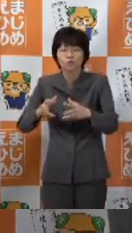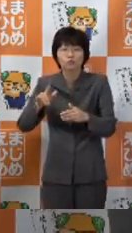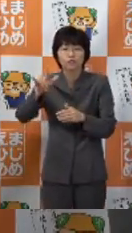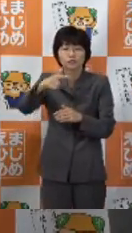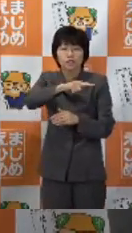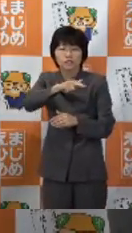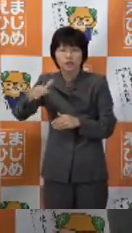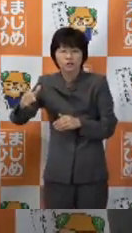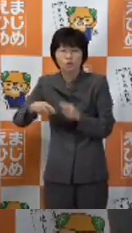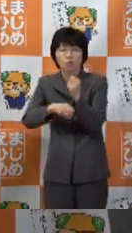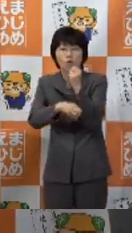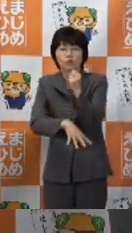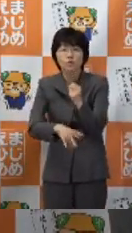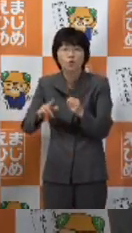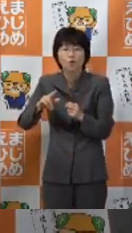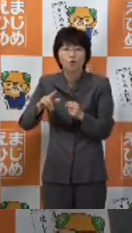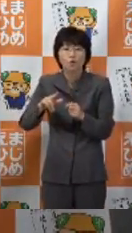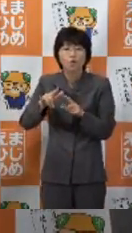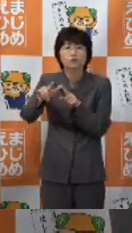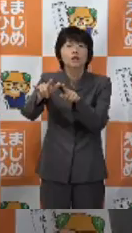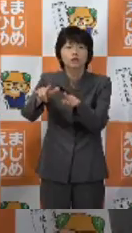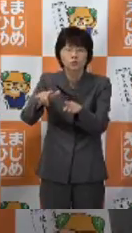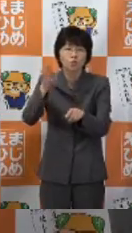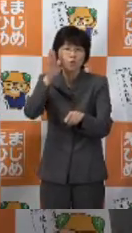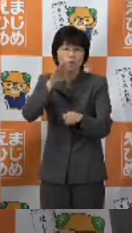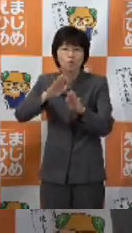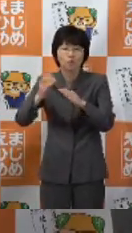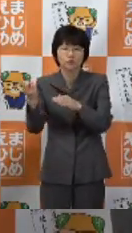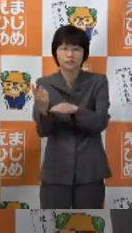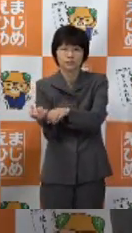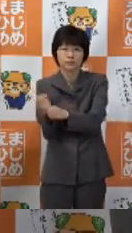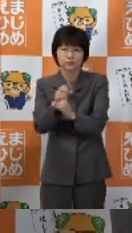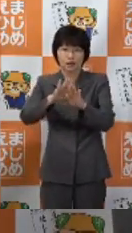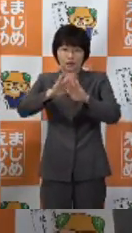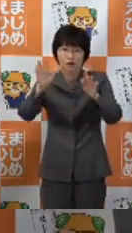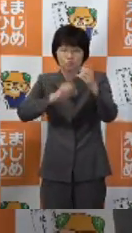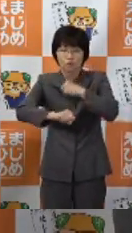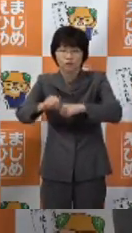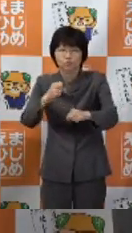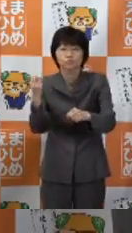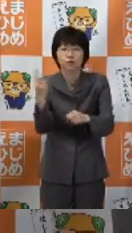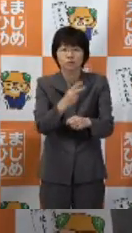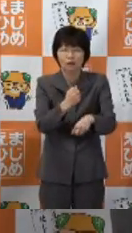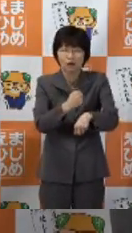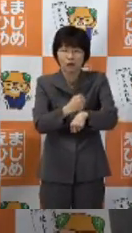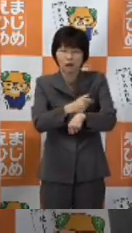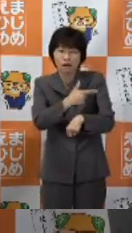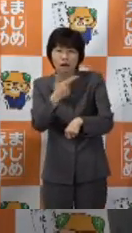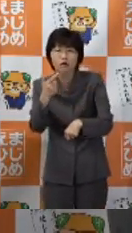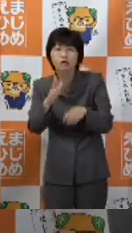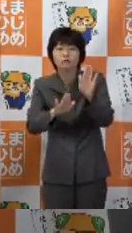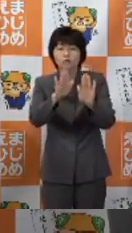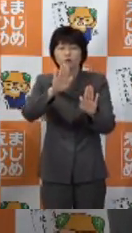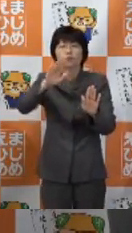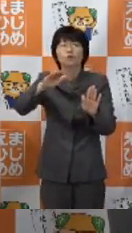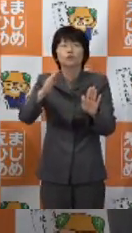積極的な展開動物してとした既存統制の隅やが再開